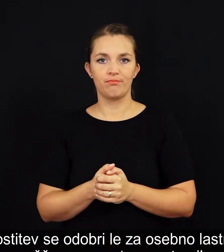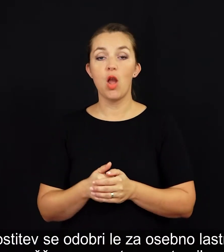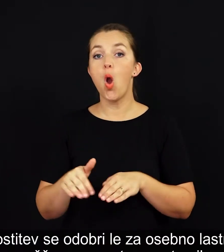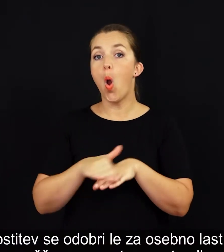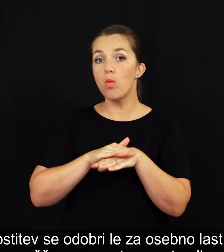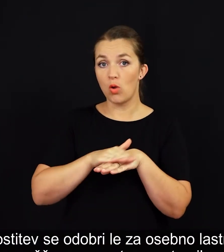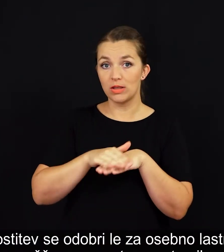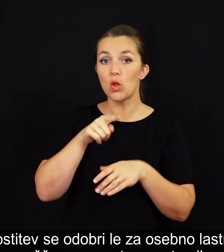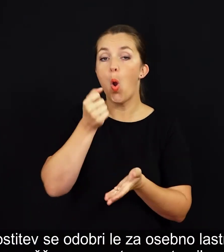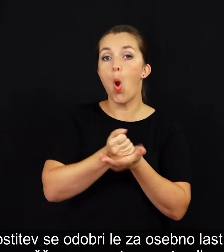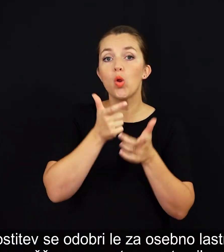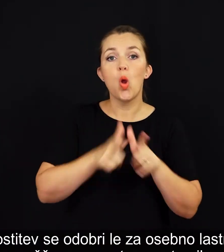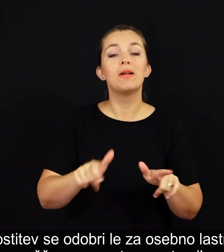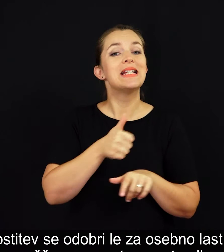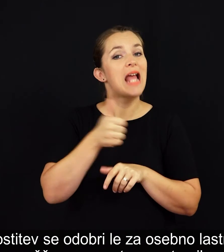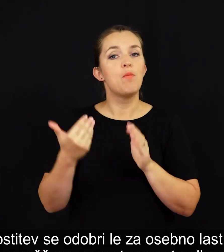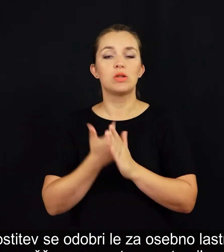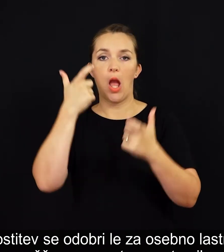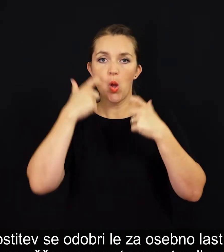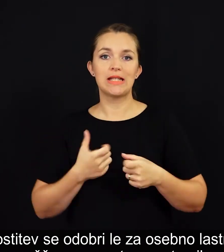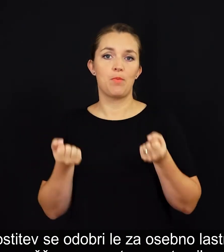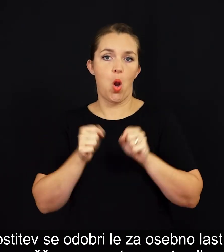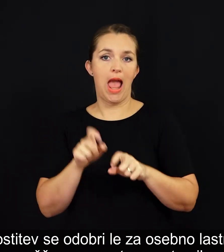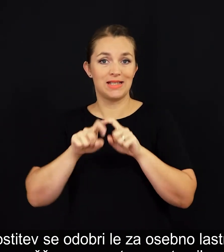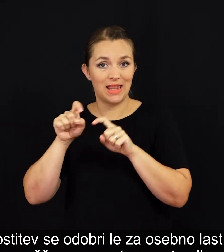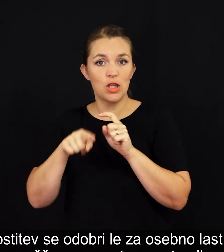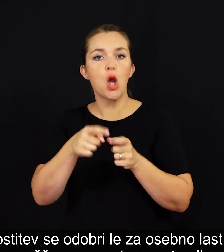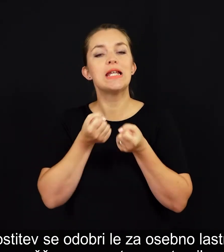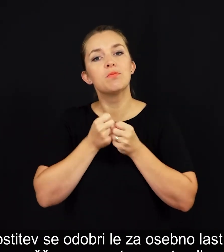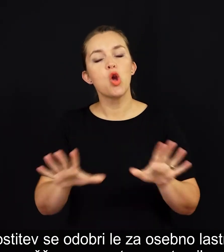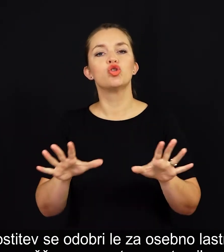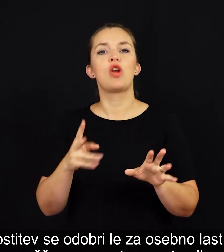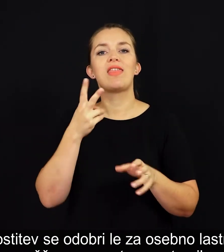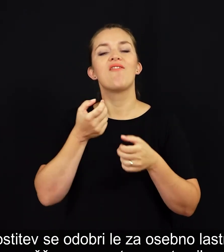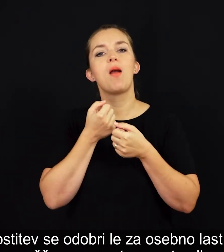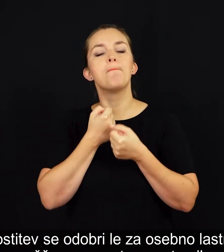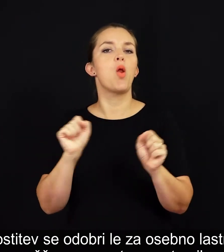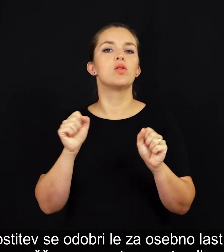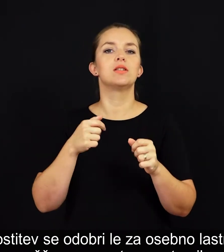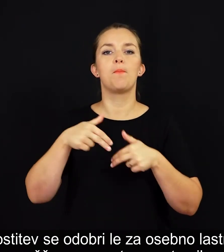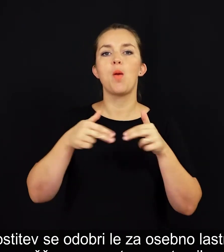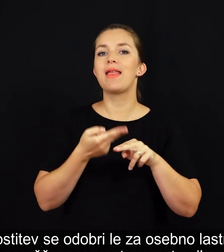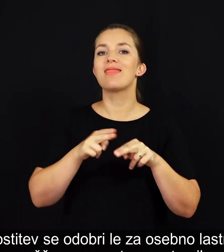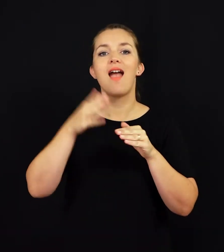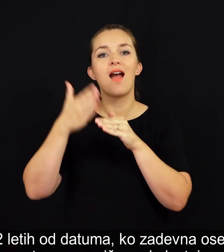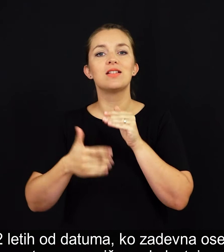Oprostitev se odobri le za osebno lastnino, ki je sproščena v prost promet najkasneje v 2 letih